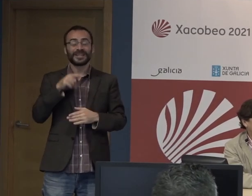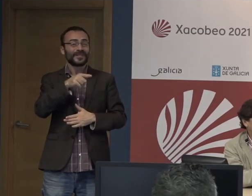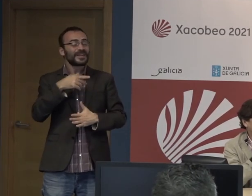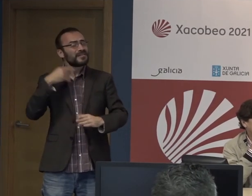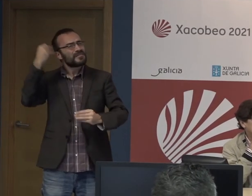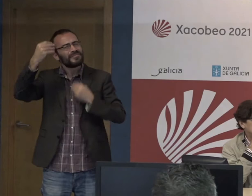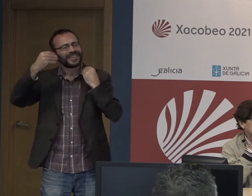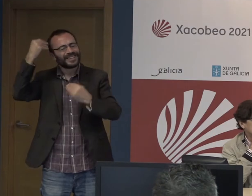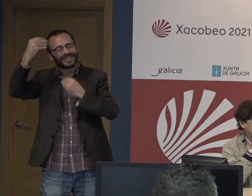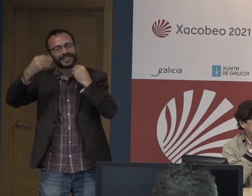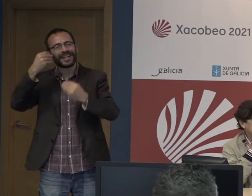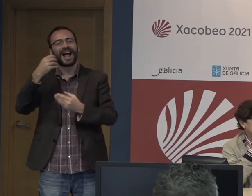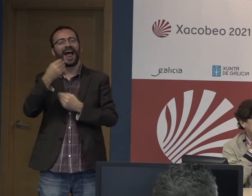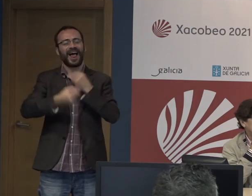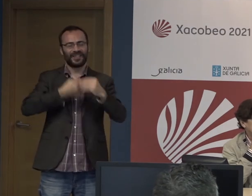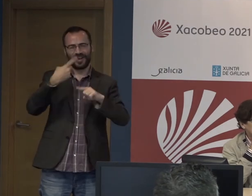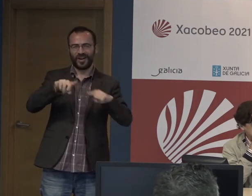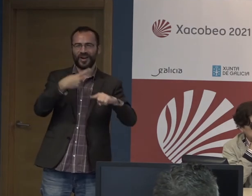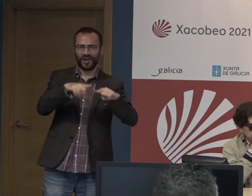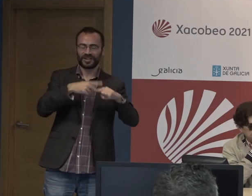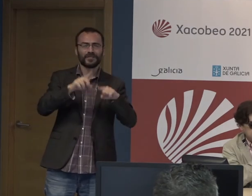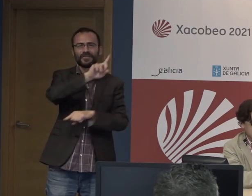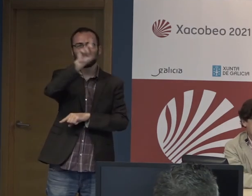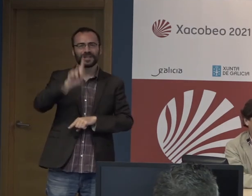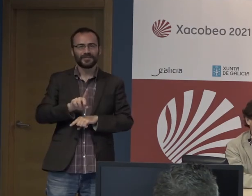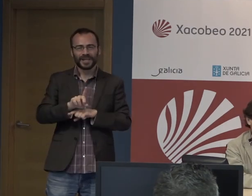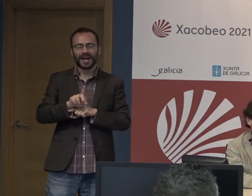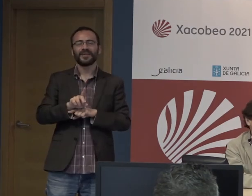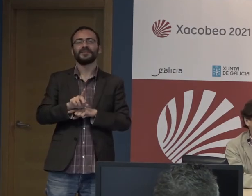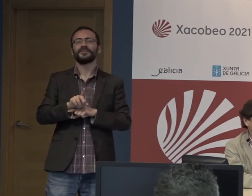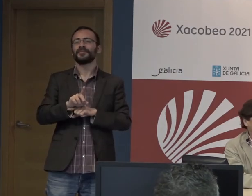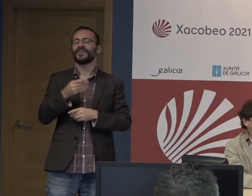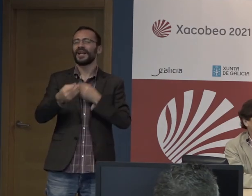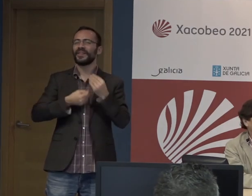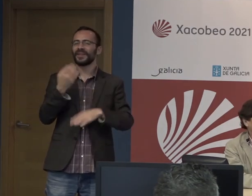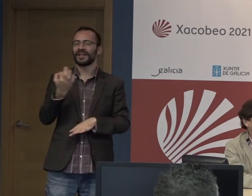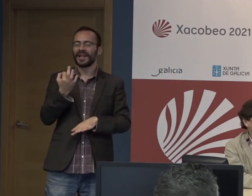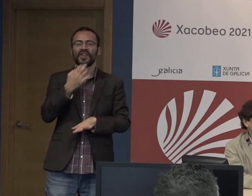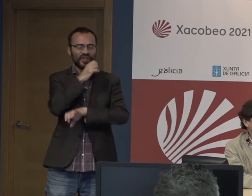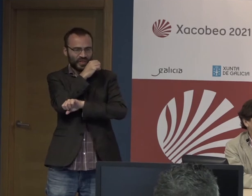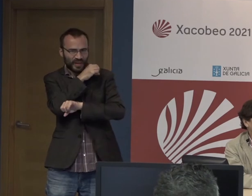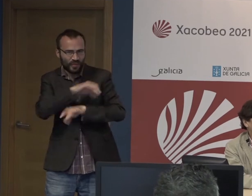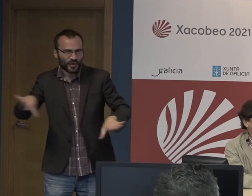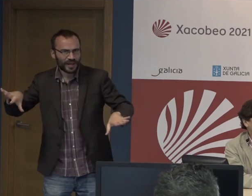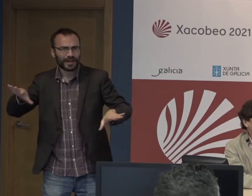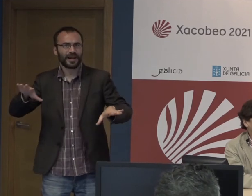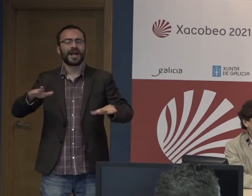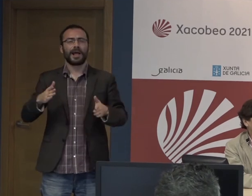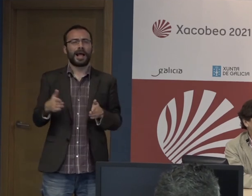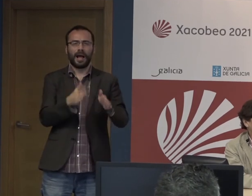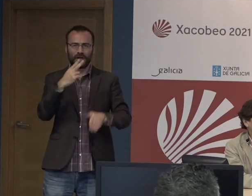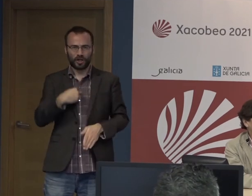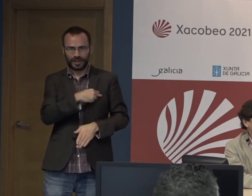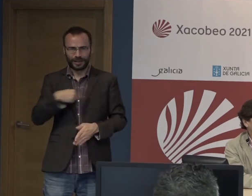hemos pensado? Pues pensamos varias cosas. La primera, que queríamos difundir más el Camino de Santiago, que el